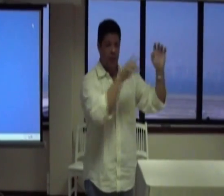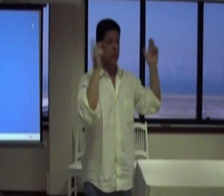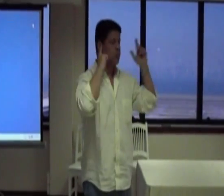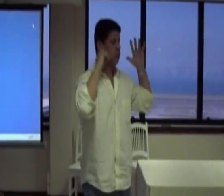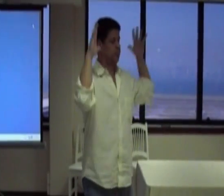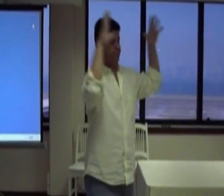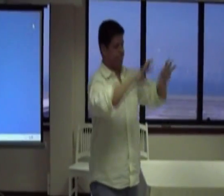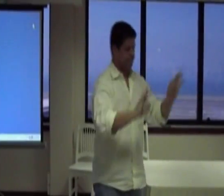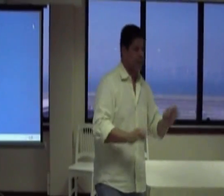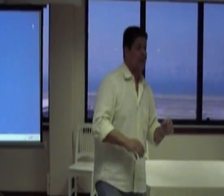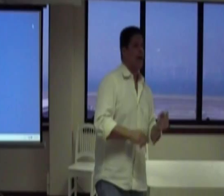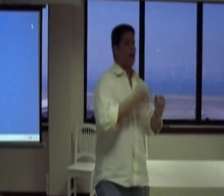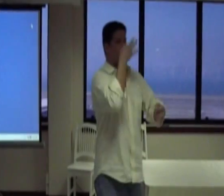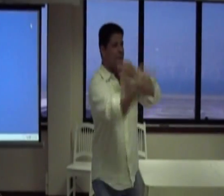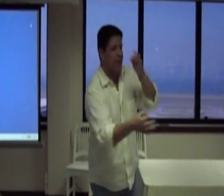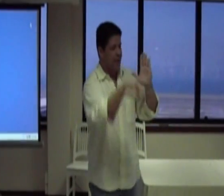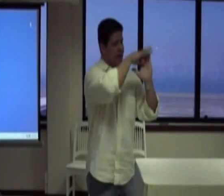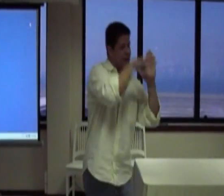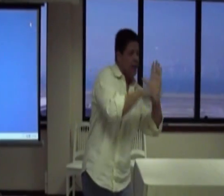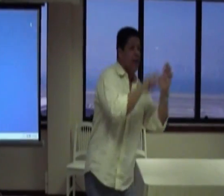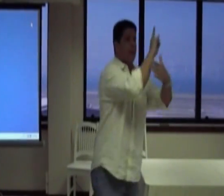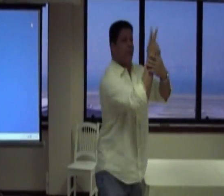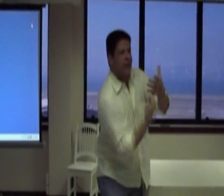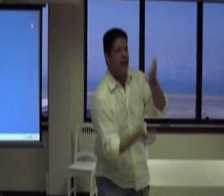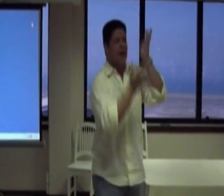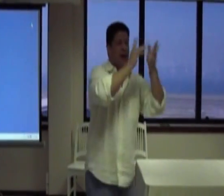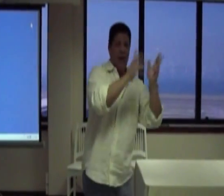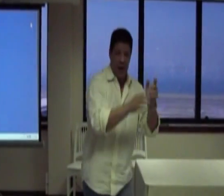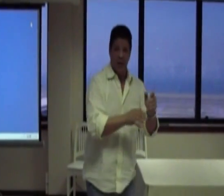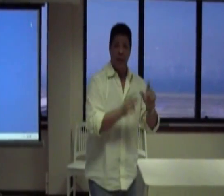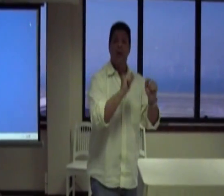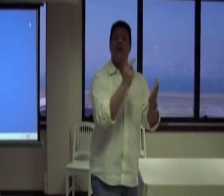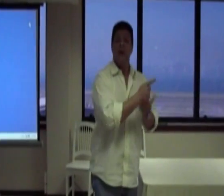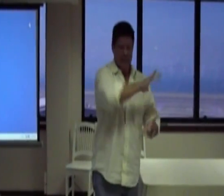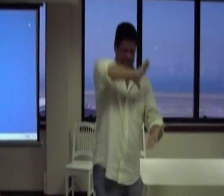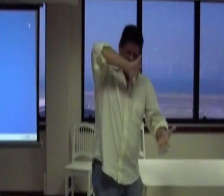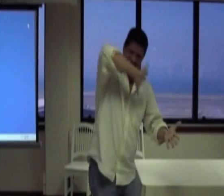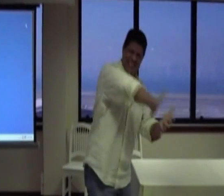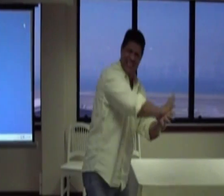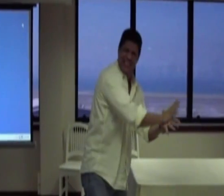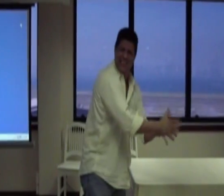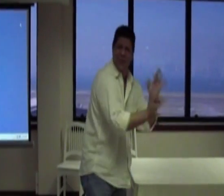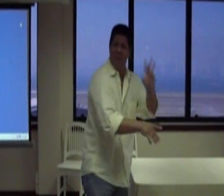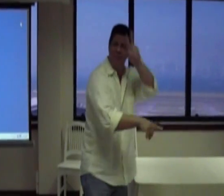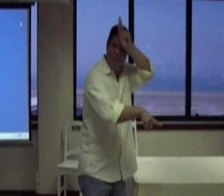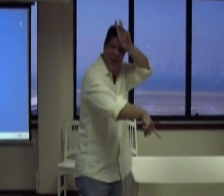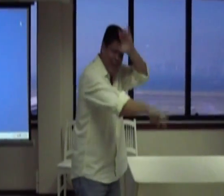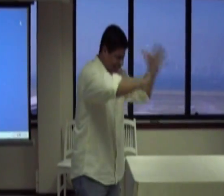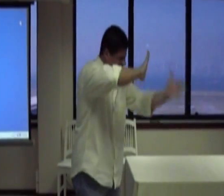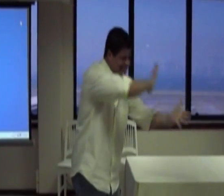CONAI, o surdo, ele deu as suas contribuições, as suas participações sobre a questão da educação